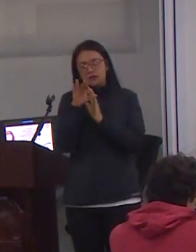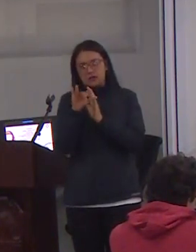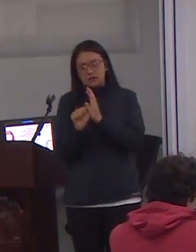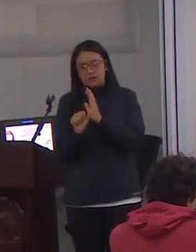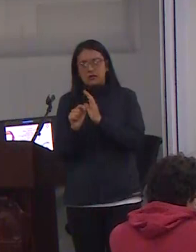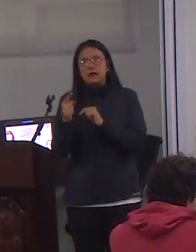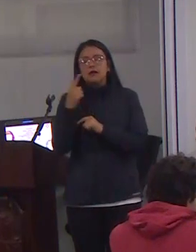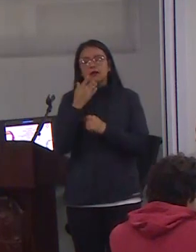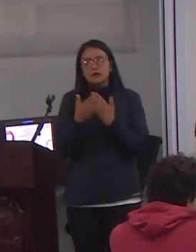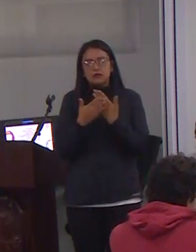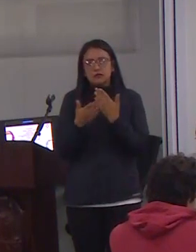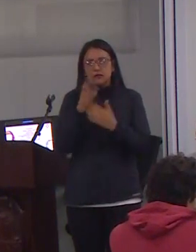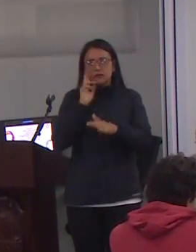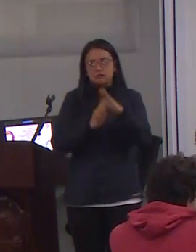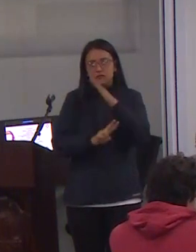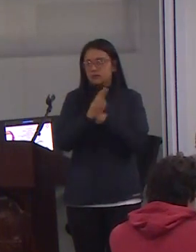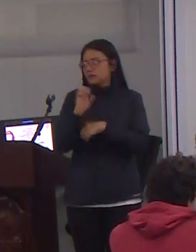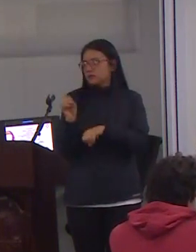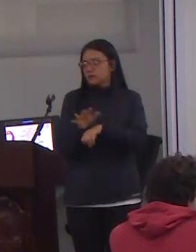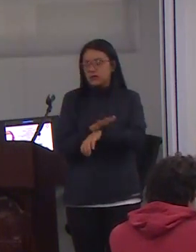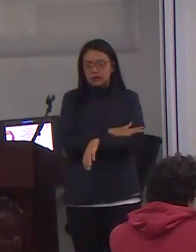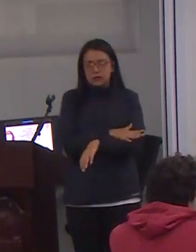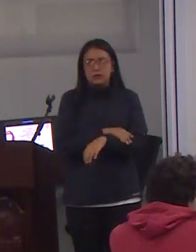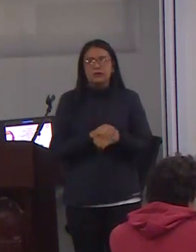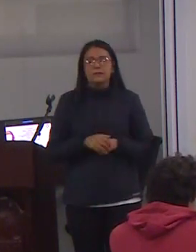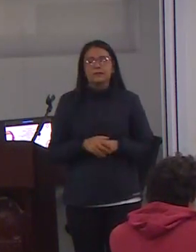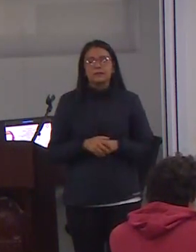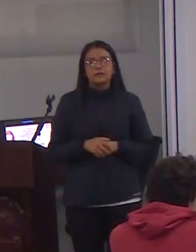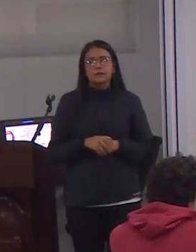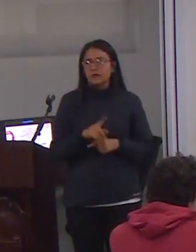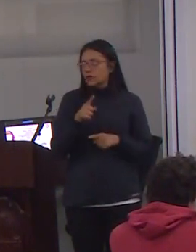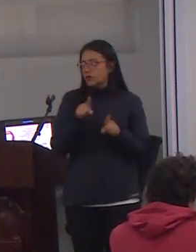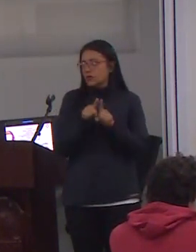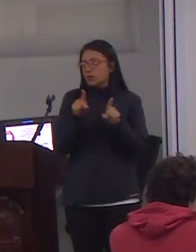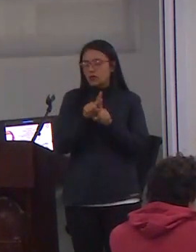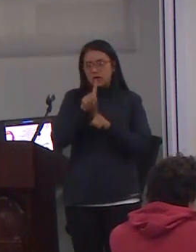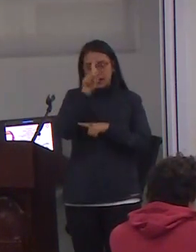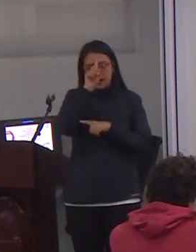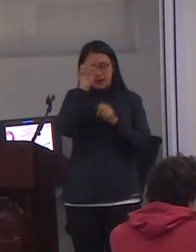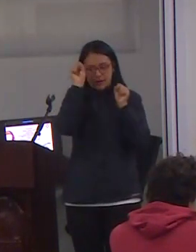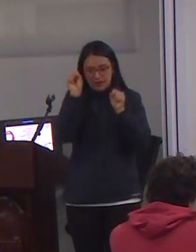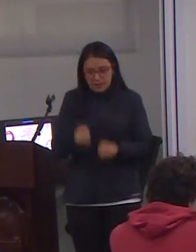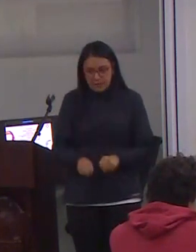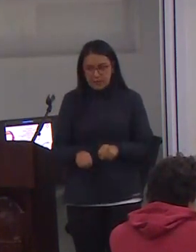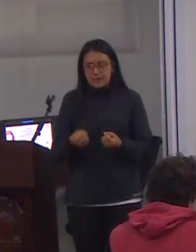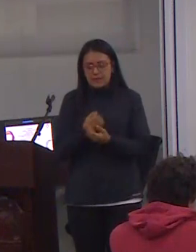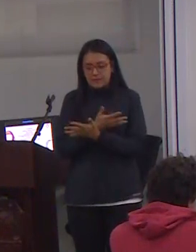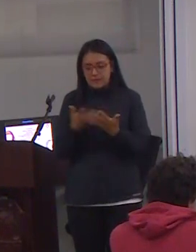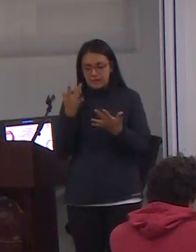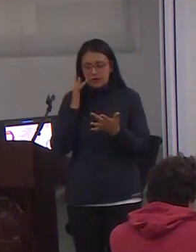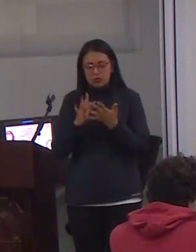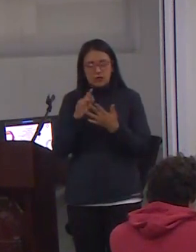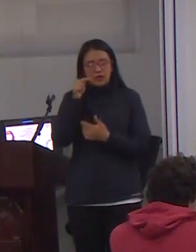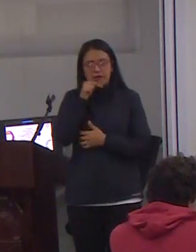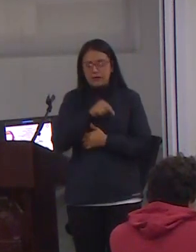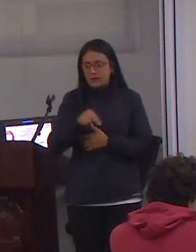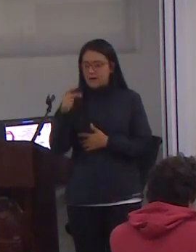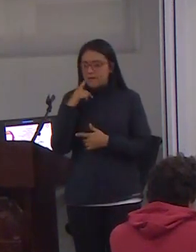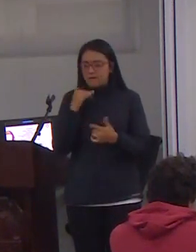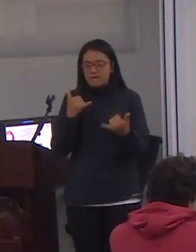dice diversibilidad es es que la capacidad hay que mirarla en el cotidiano